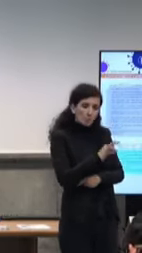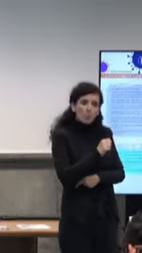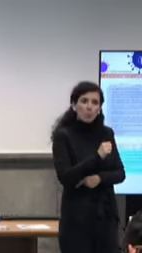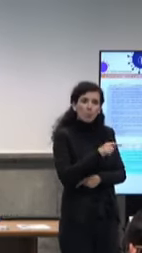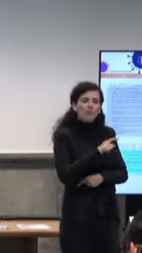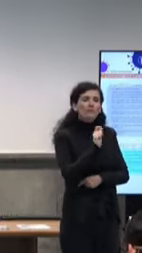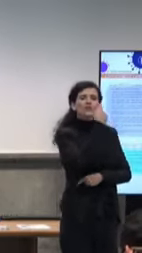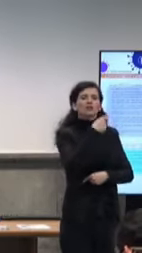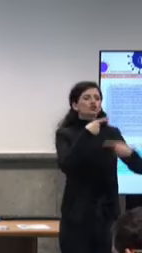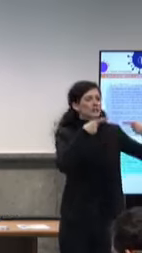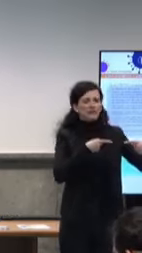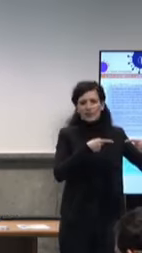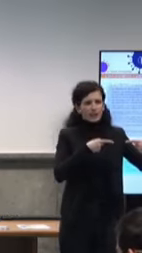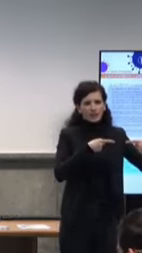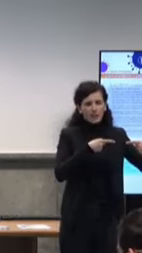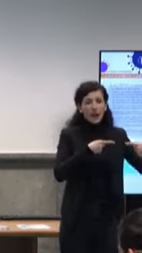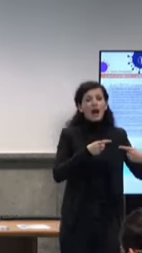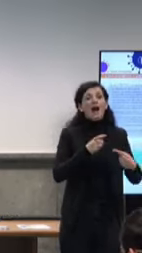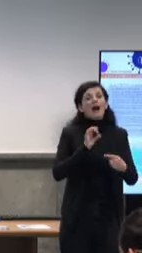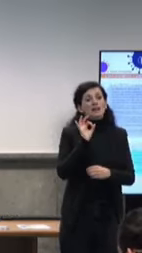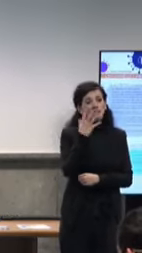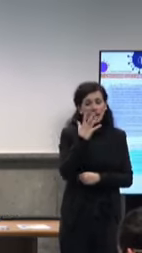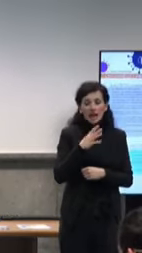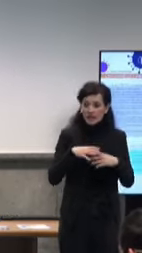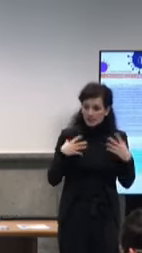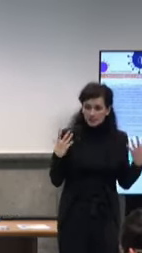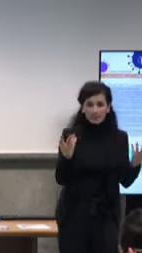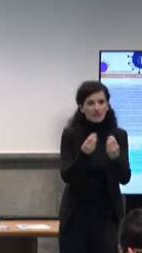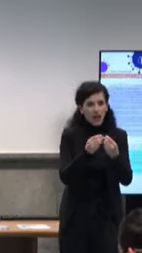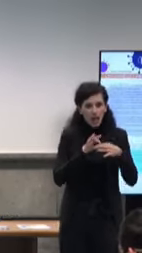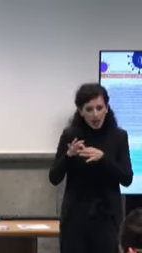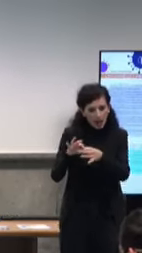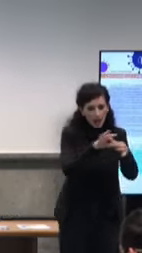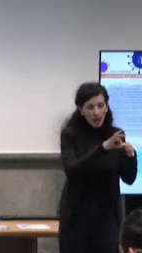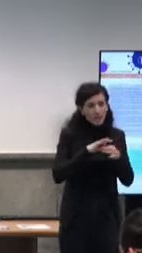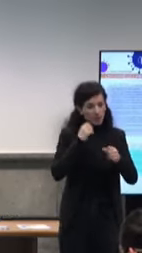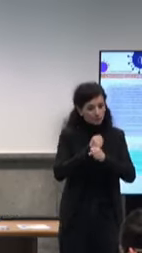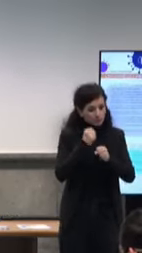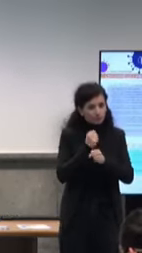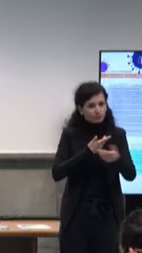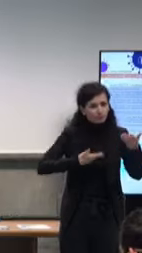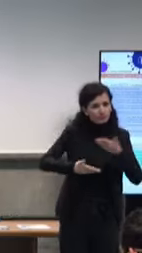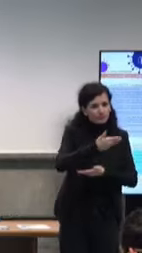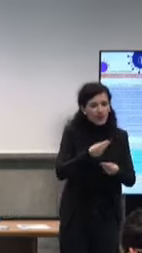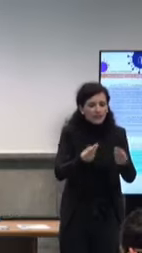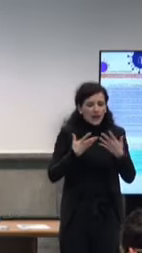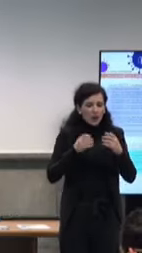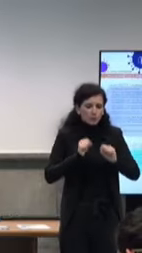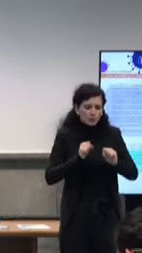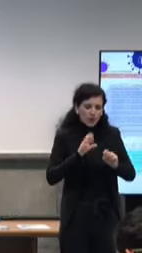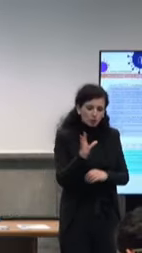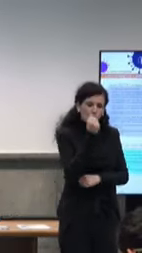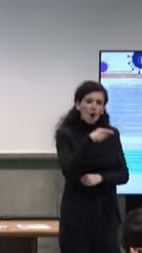vincere questa sfida ma che se tutti assieme lavorano in maniera sinergica ci danno quell insieme di strumenti che ci